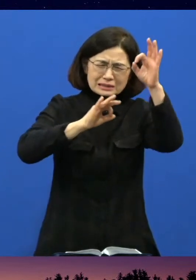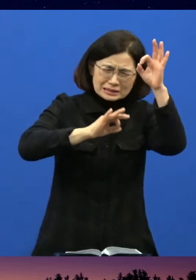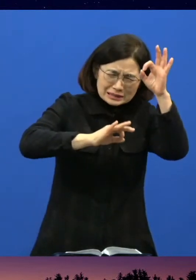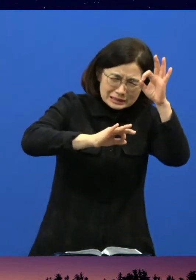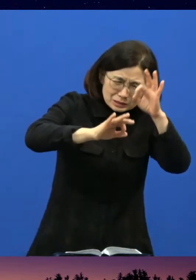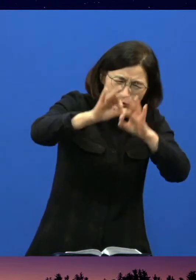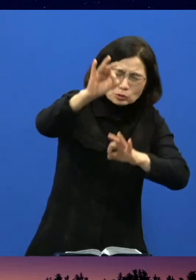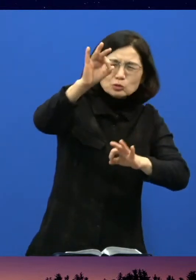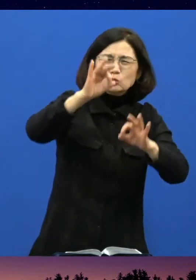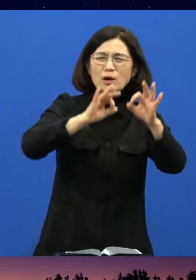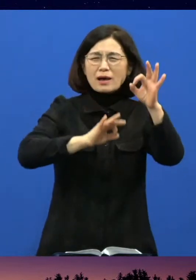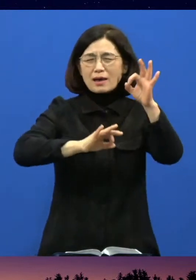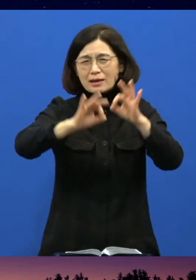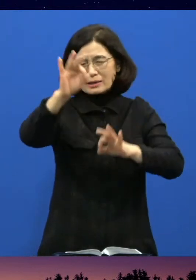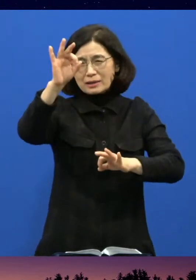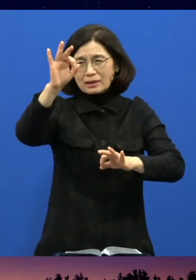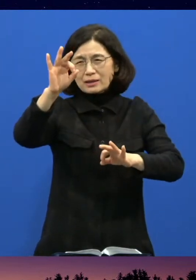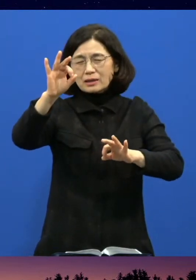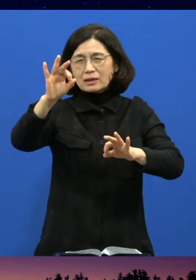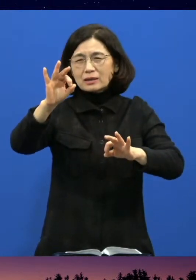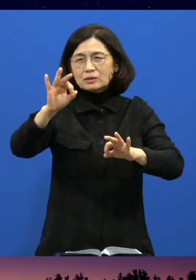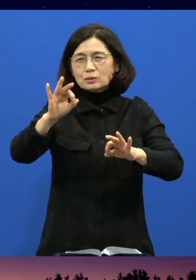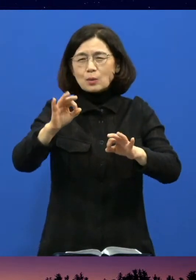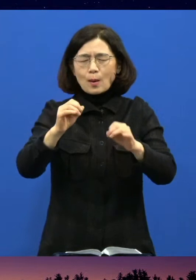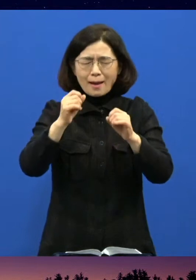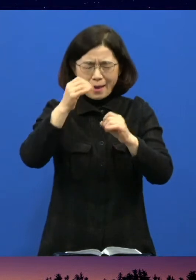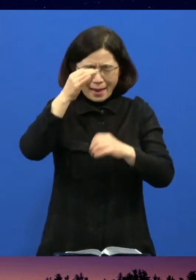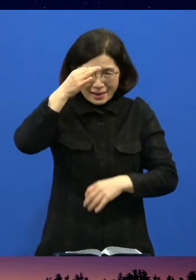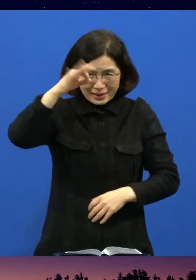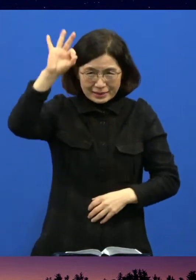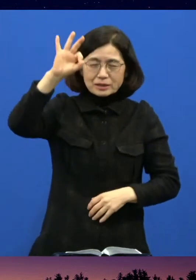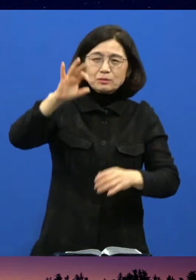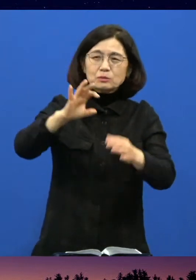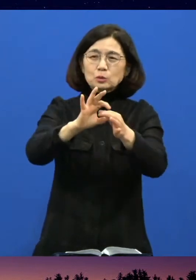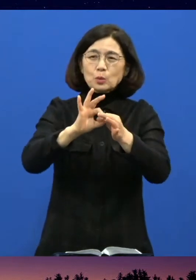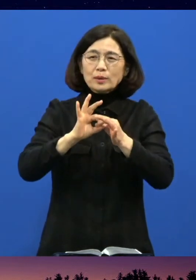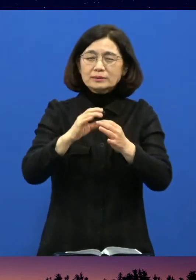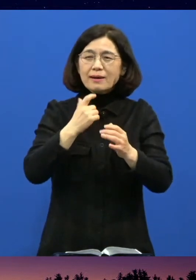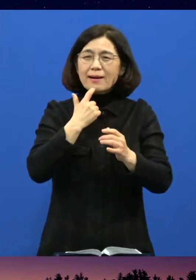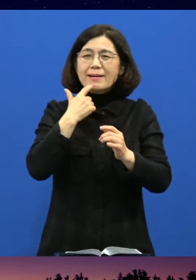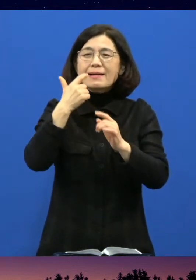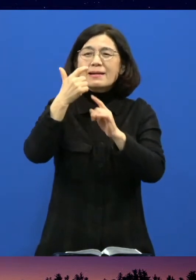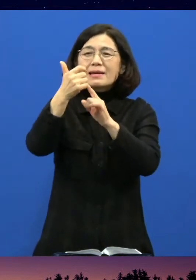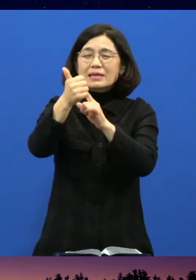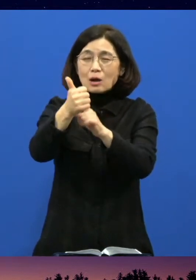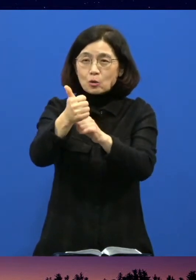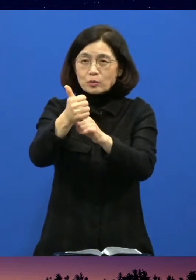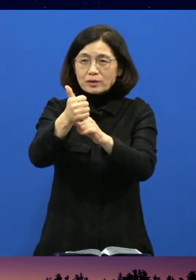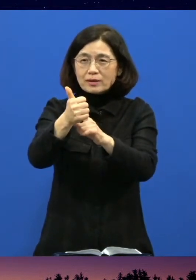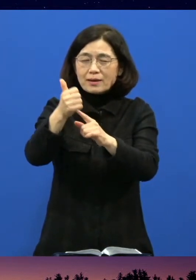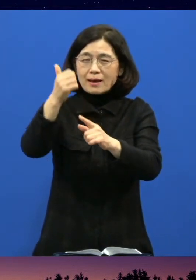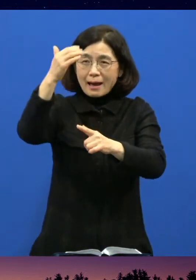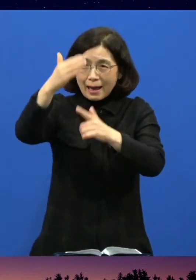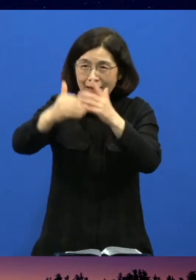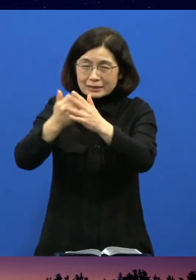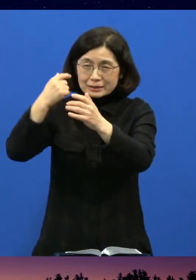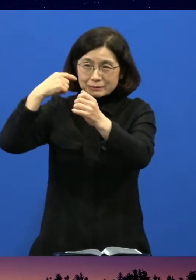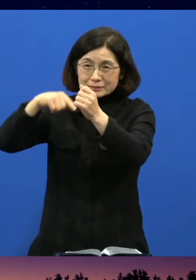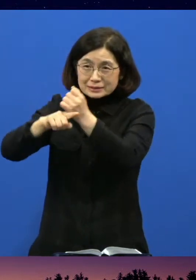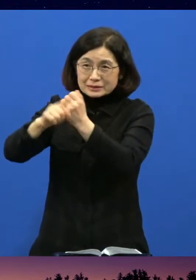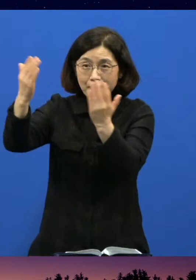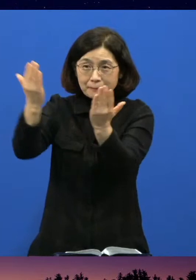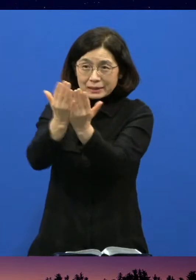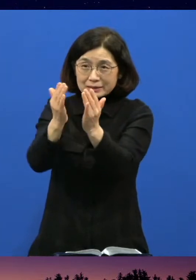많은 대가 지불과 그런 것들을 통하여 깨달음의 과정을 통하여 그 인생 가운데 만들어 가시는 하나님이에요.